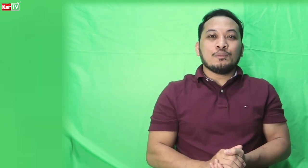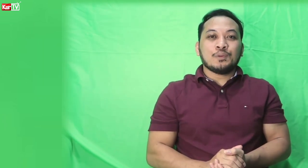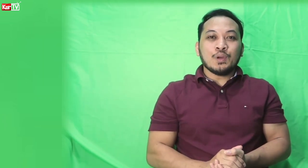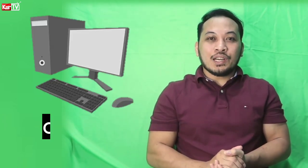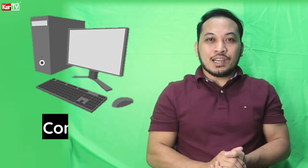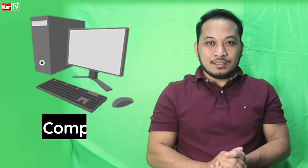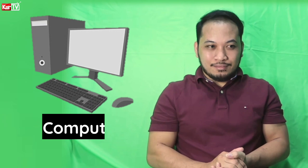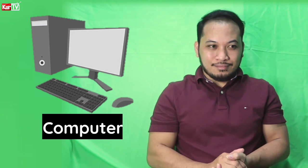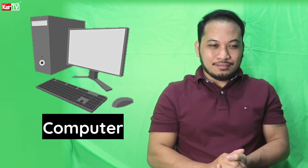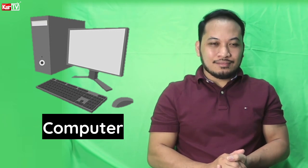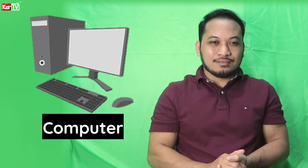Computer.